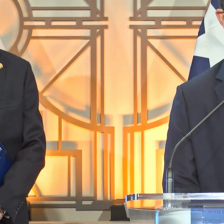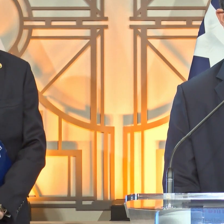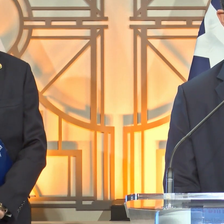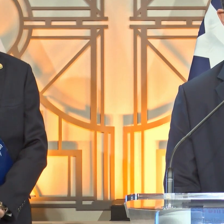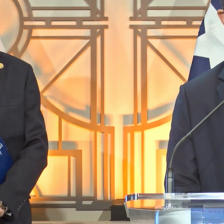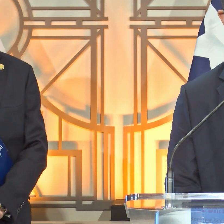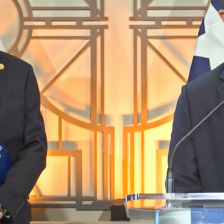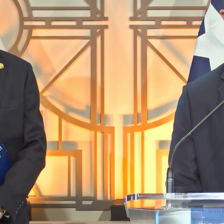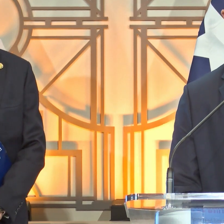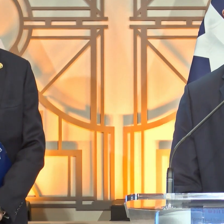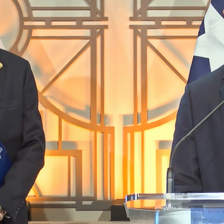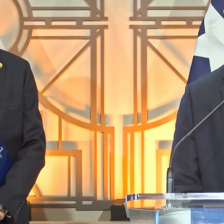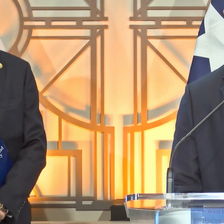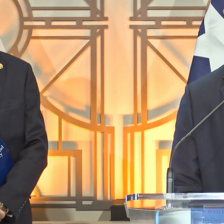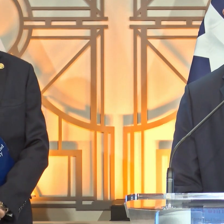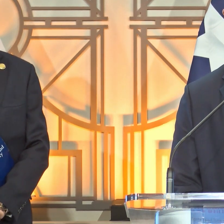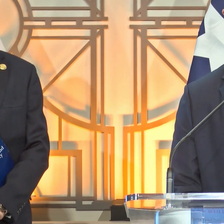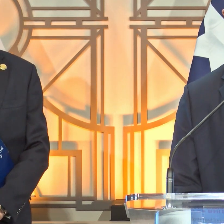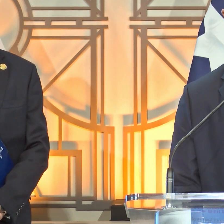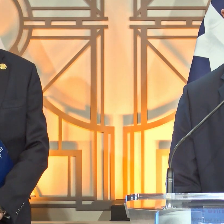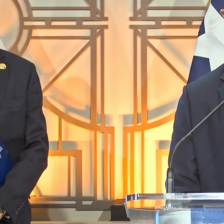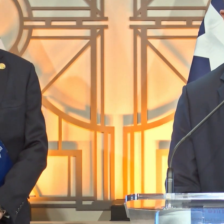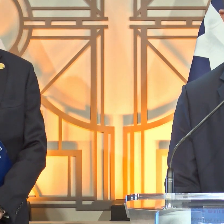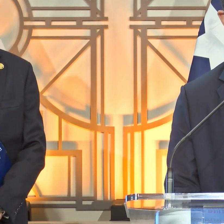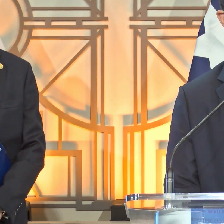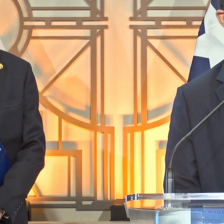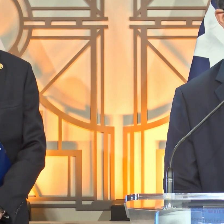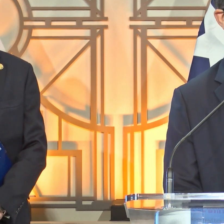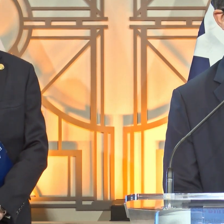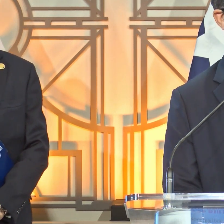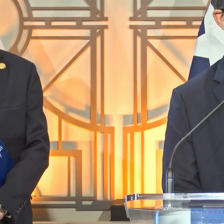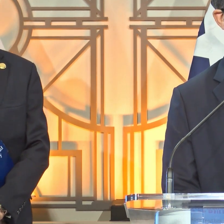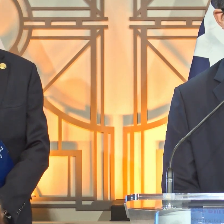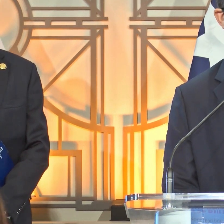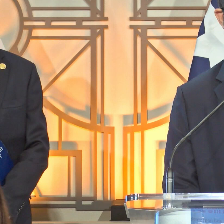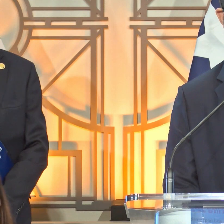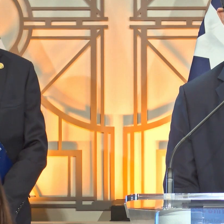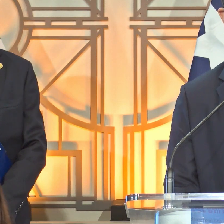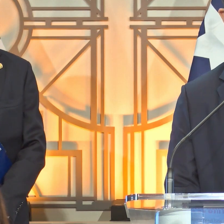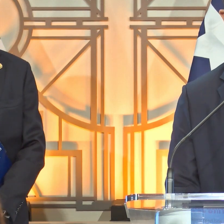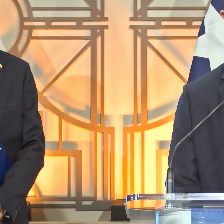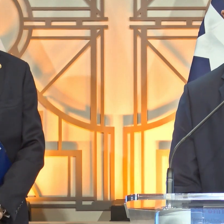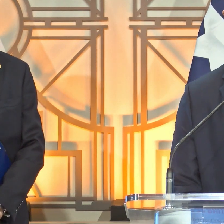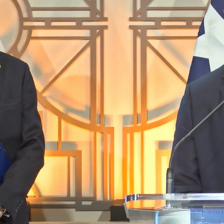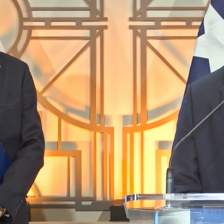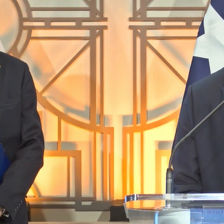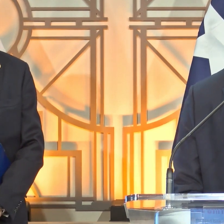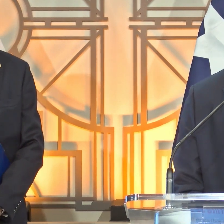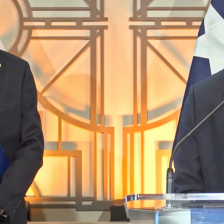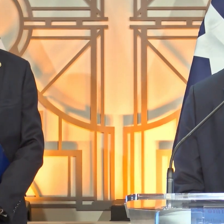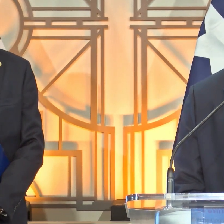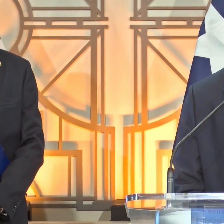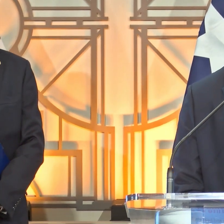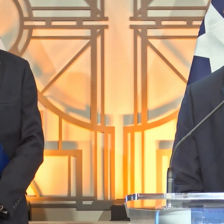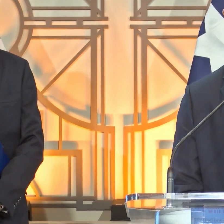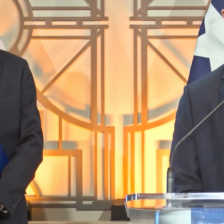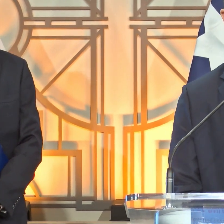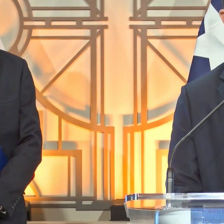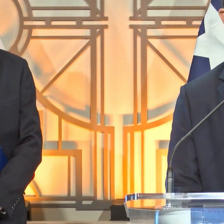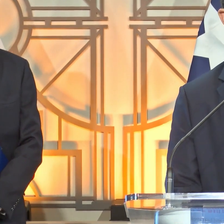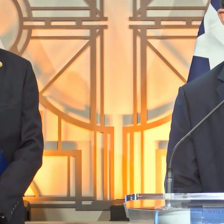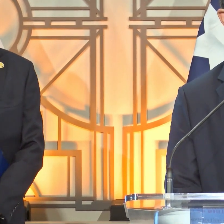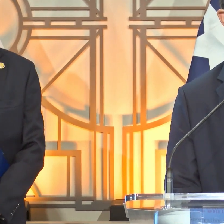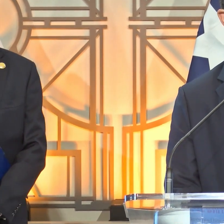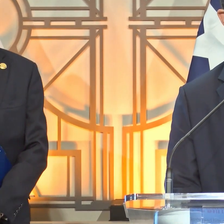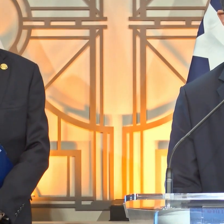Reliant ellos nos están haciendo la posibilidad de ser doble la cantidad de unidades